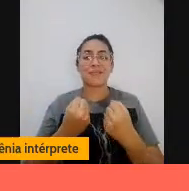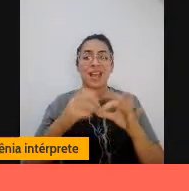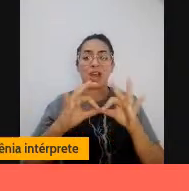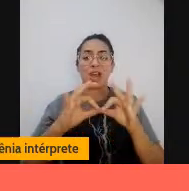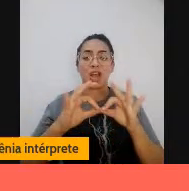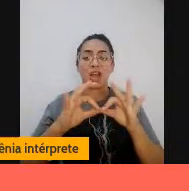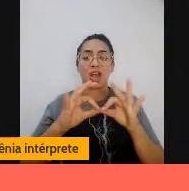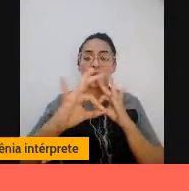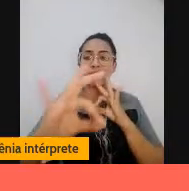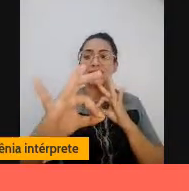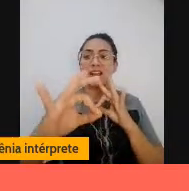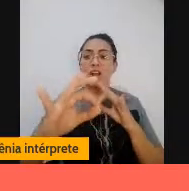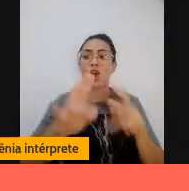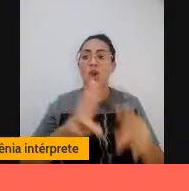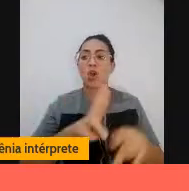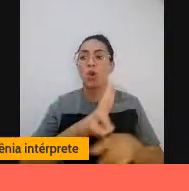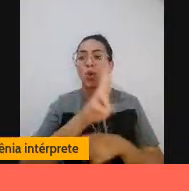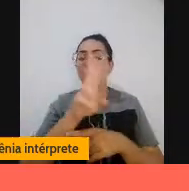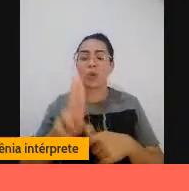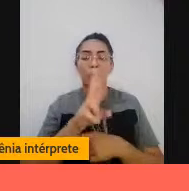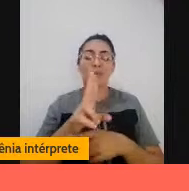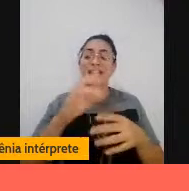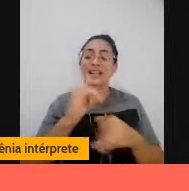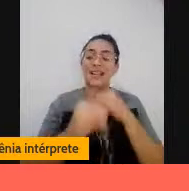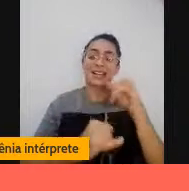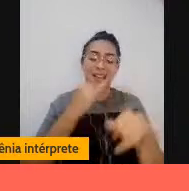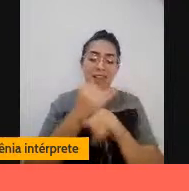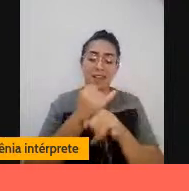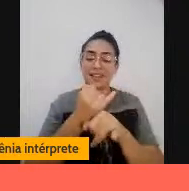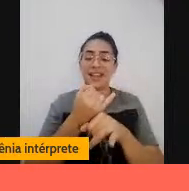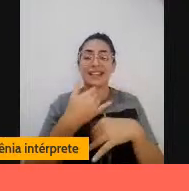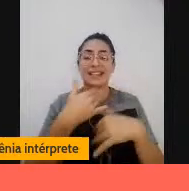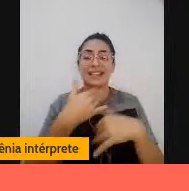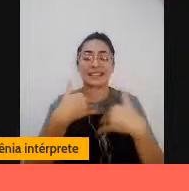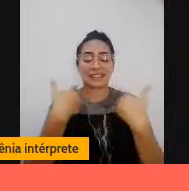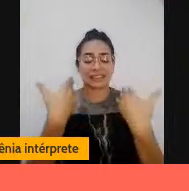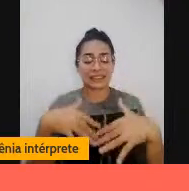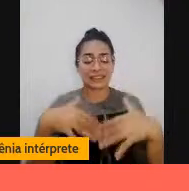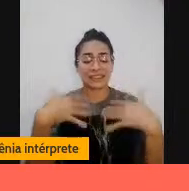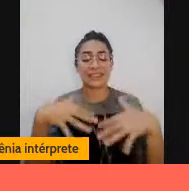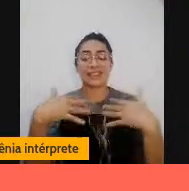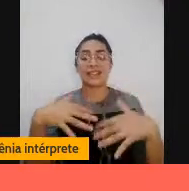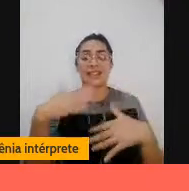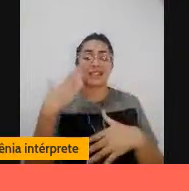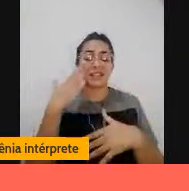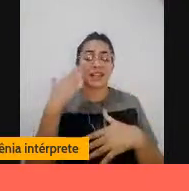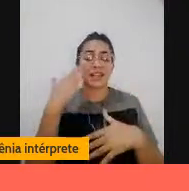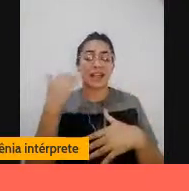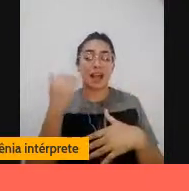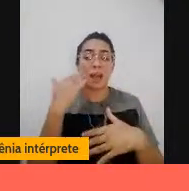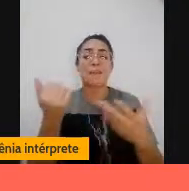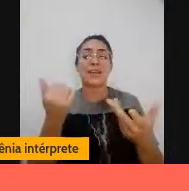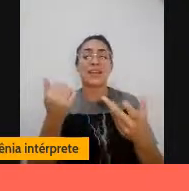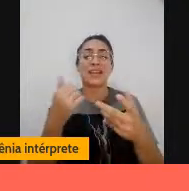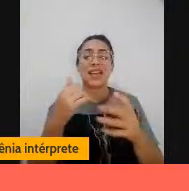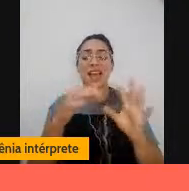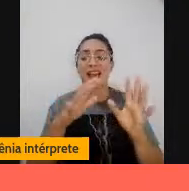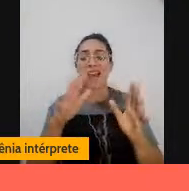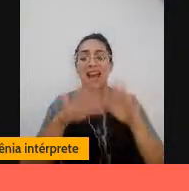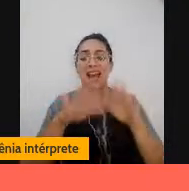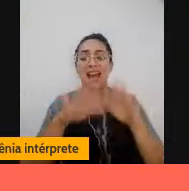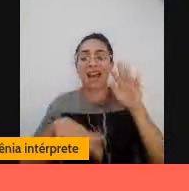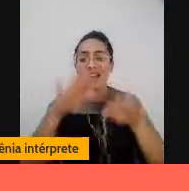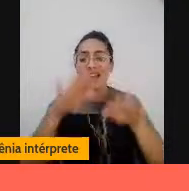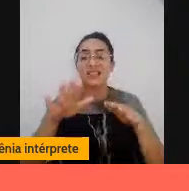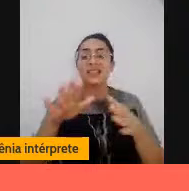distanciamento, usando a internet que nós temos, que sabe que vira e mexe, acontece algumas questões relacionadas